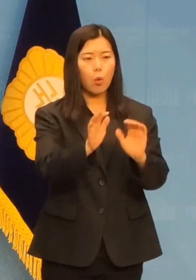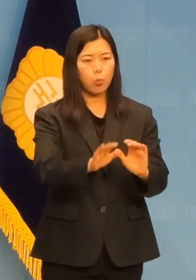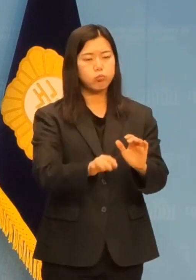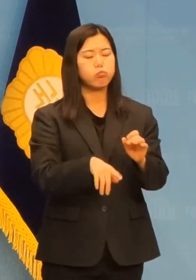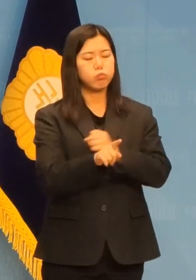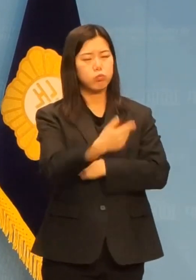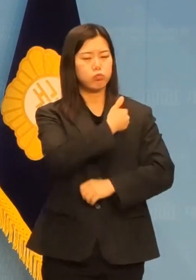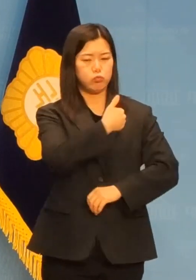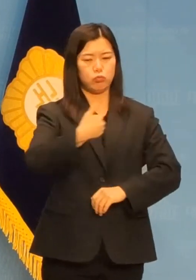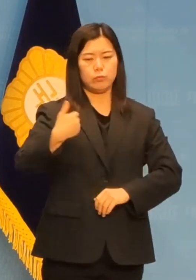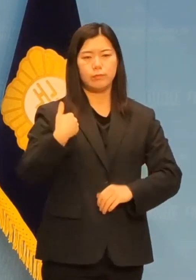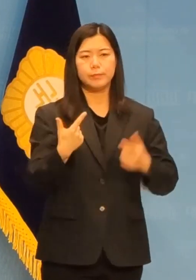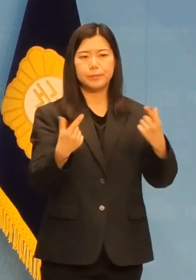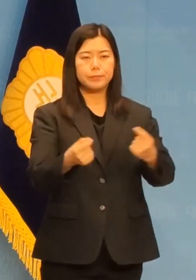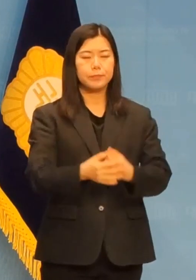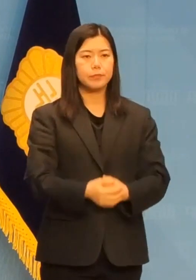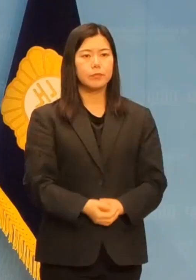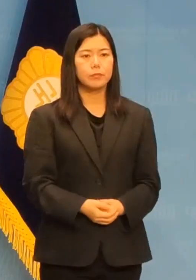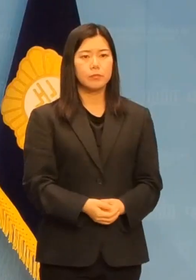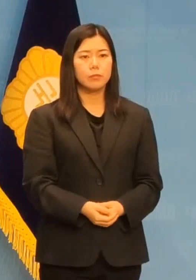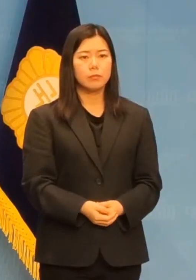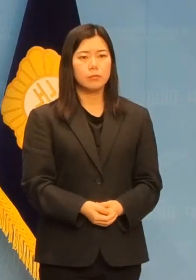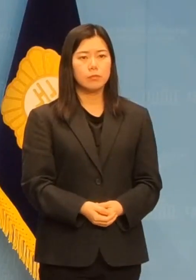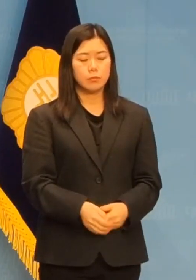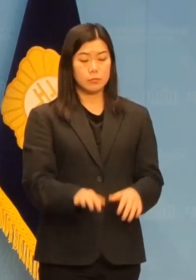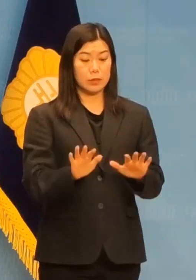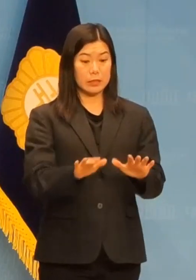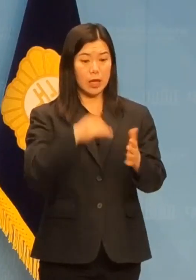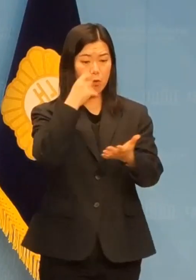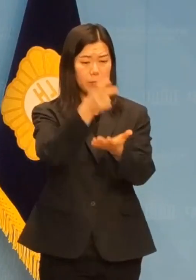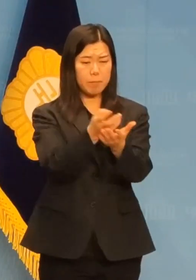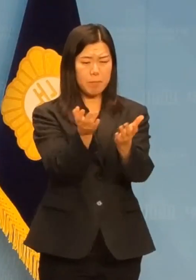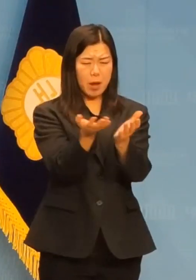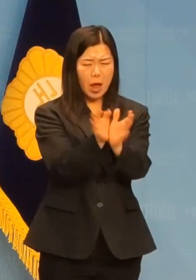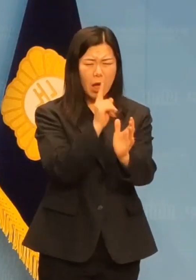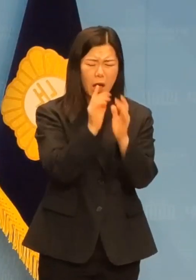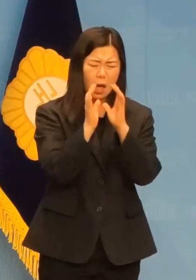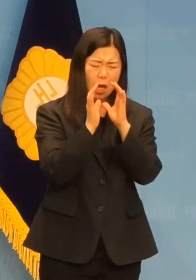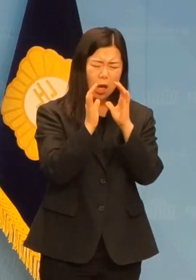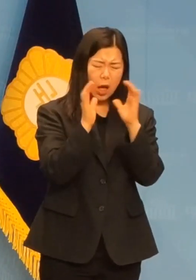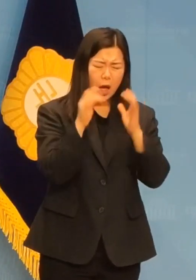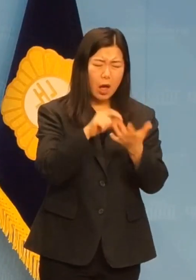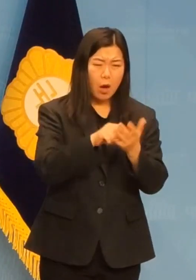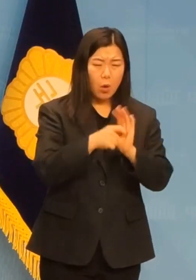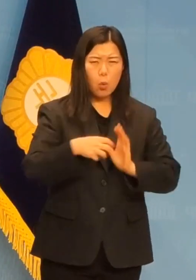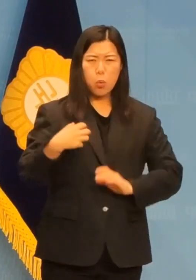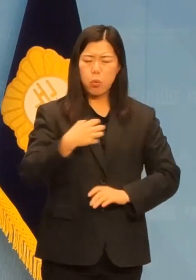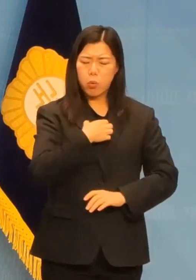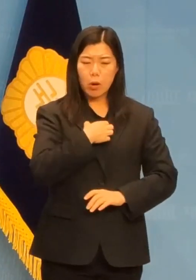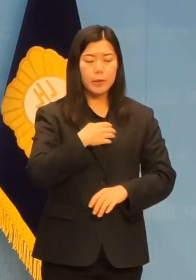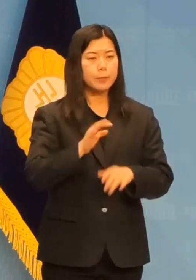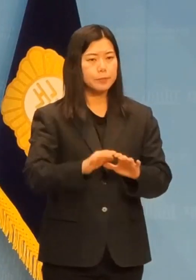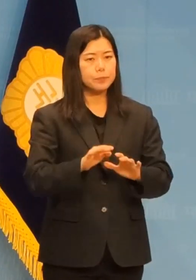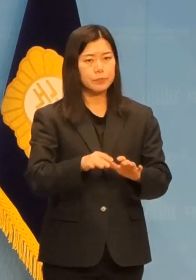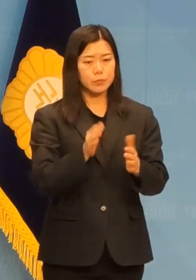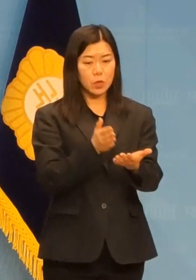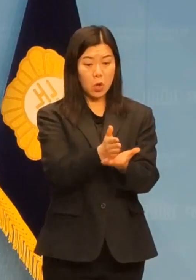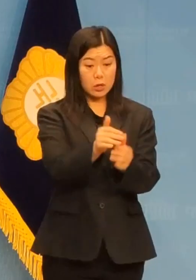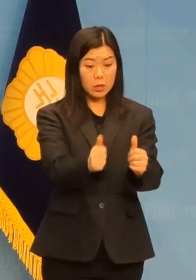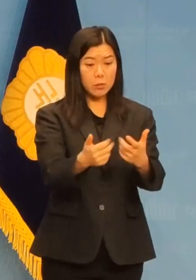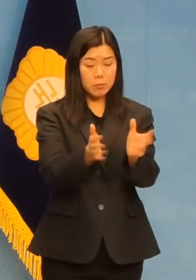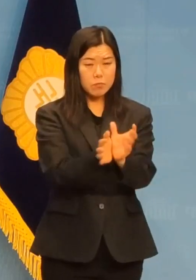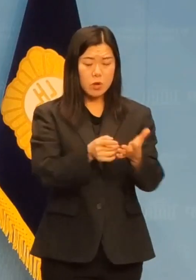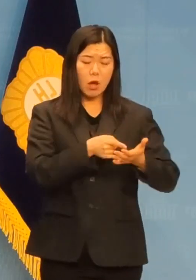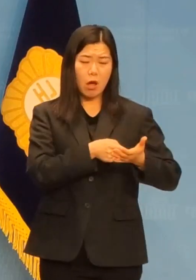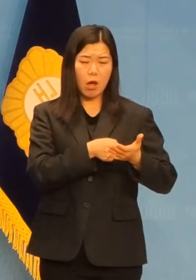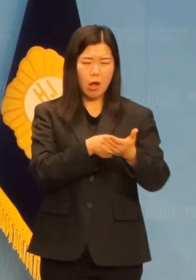충분히 충족됐습니다. 이제 위헌 논란을 감수하면서까지 내란 전담재판부 설치법을